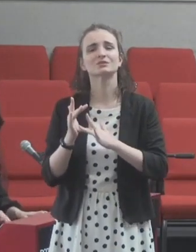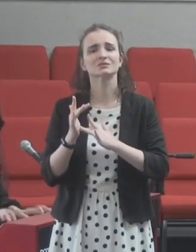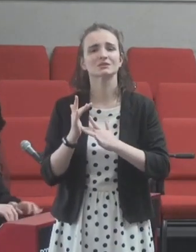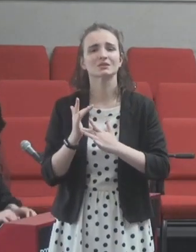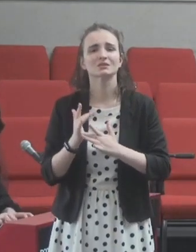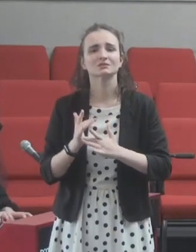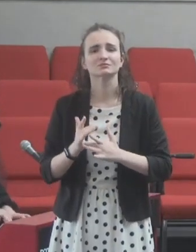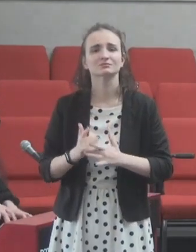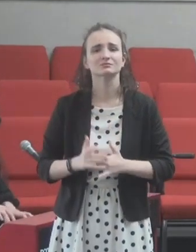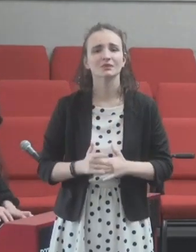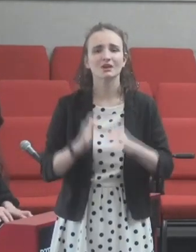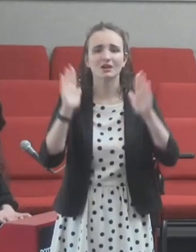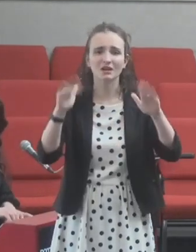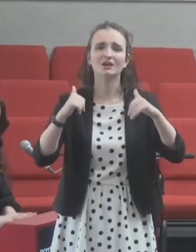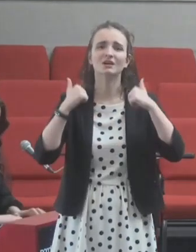Христос.